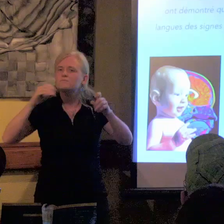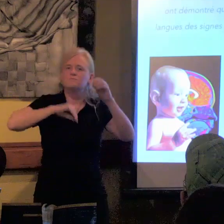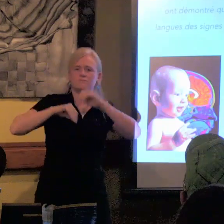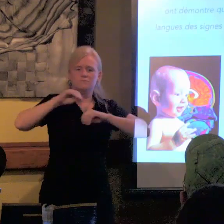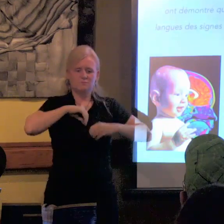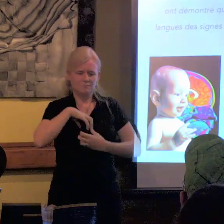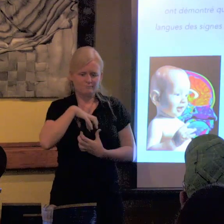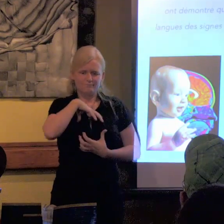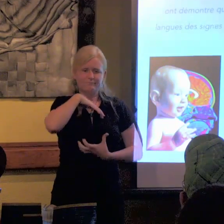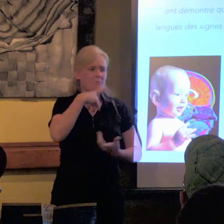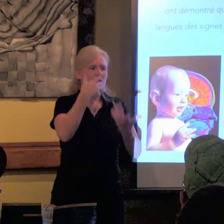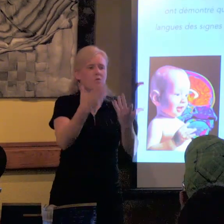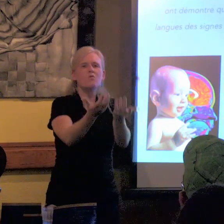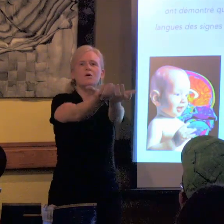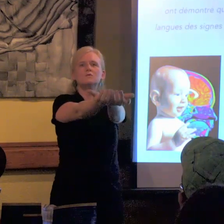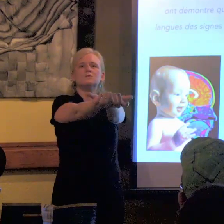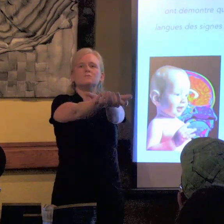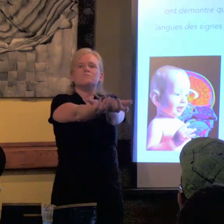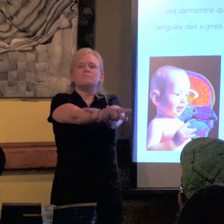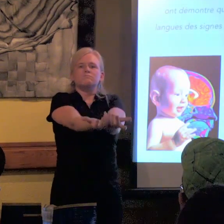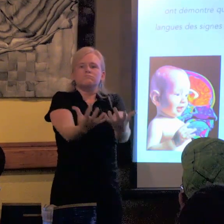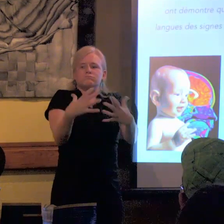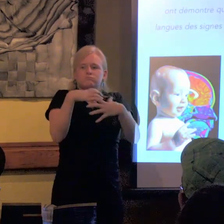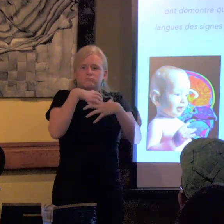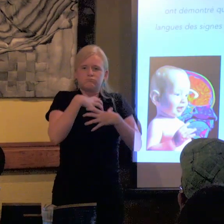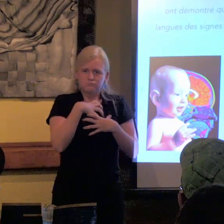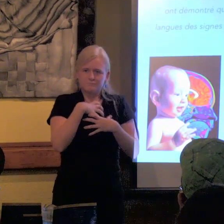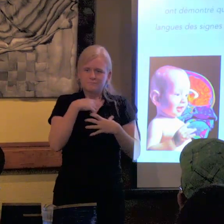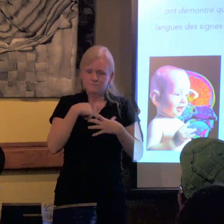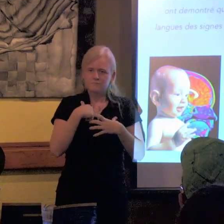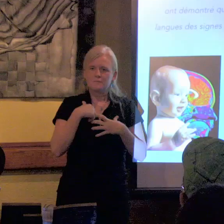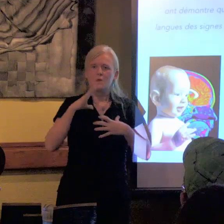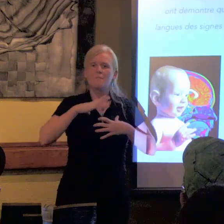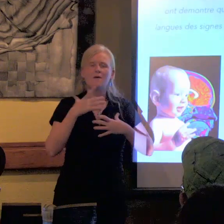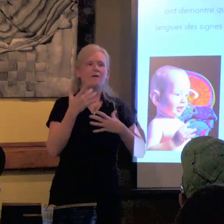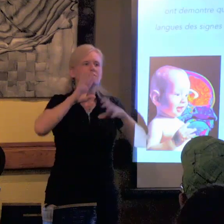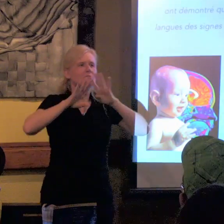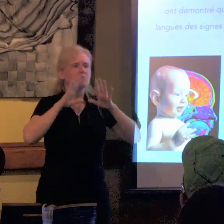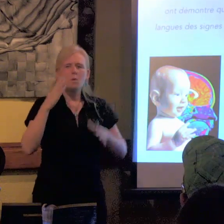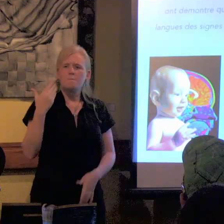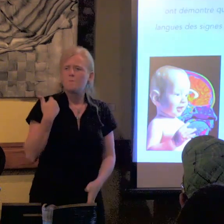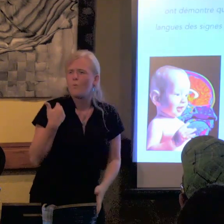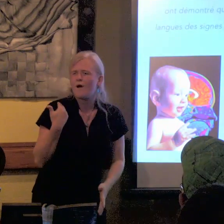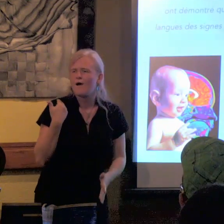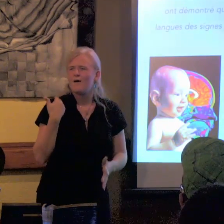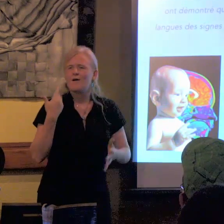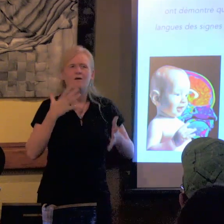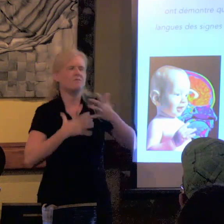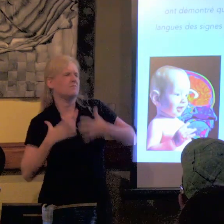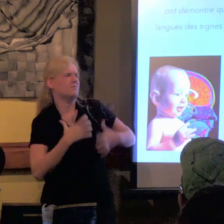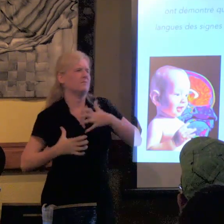vivent des frustrations tout au long de leur vie qui s'accumulent. Et on a parlé finalement de donner la métaphore du stop brick